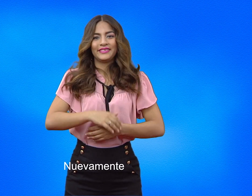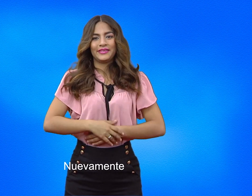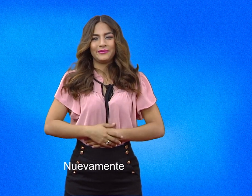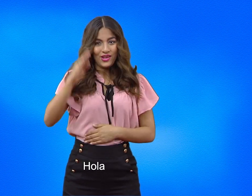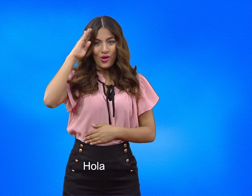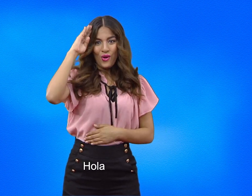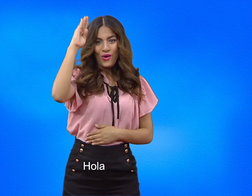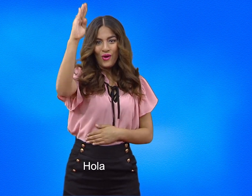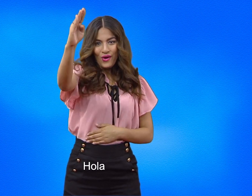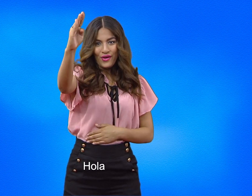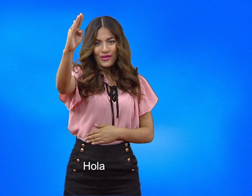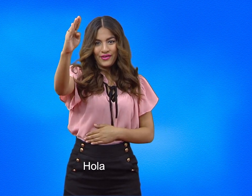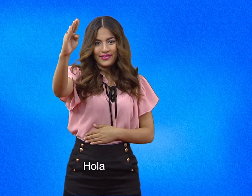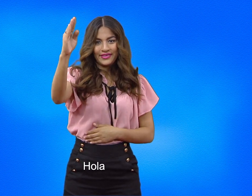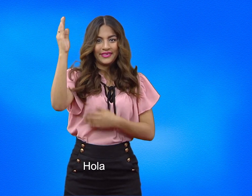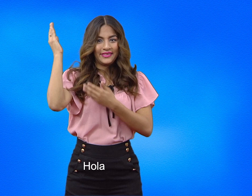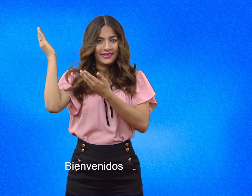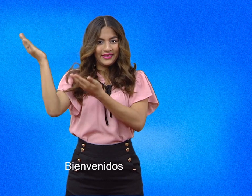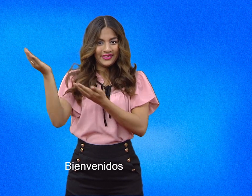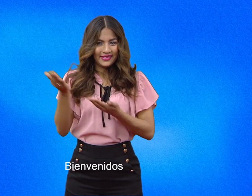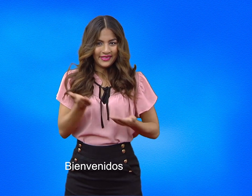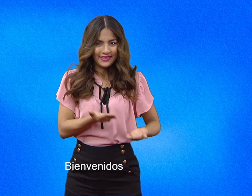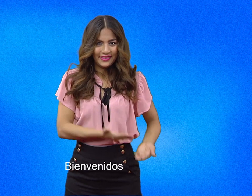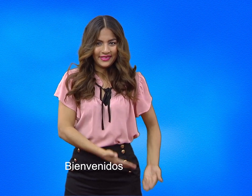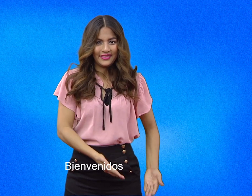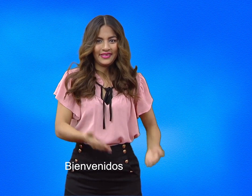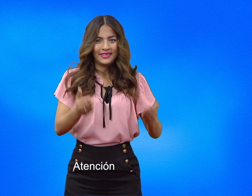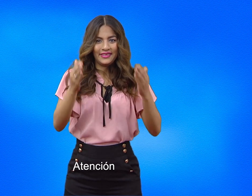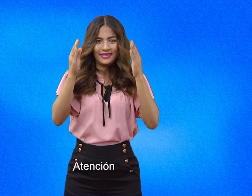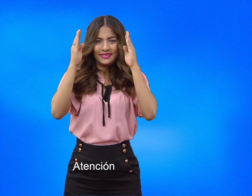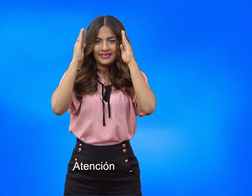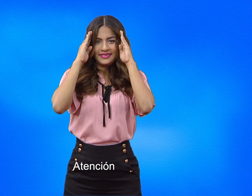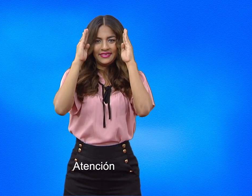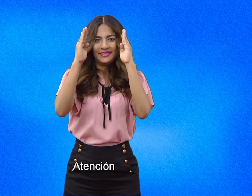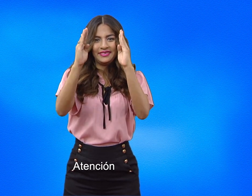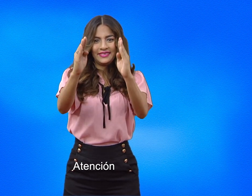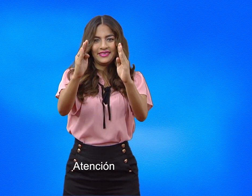Nuevamente, hola, bienvenidos, atención,